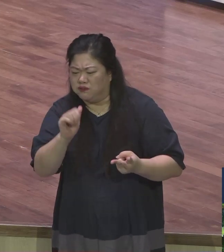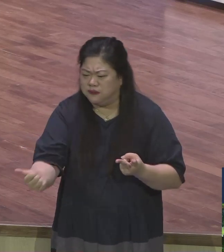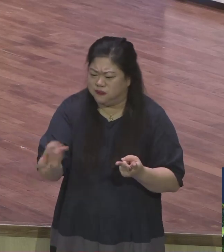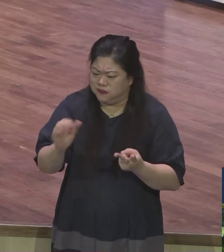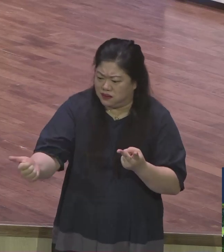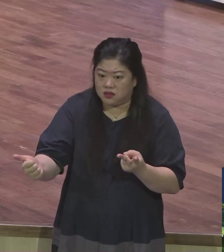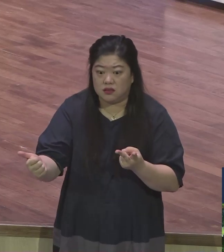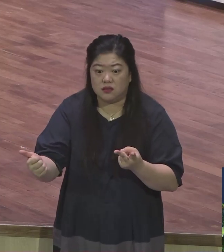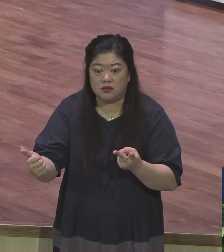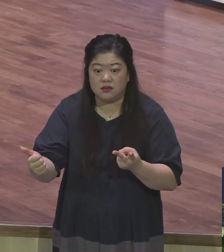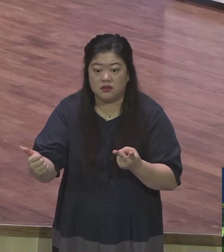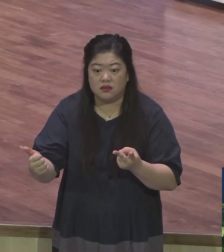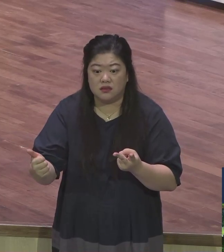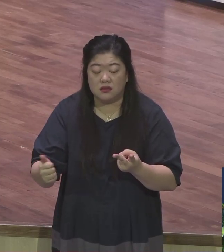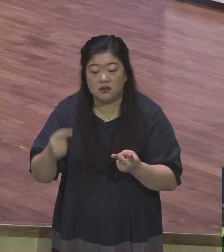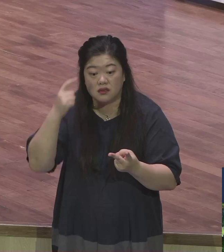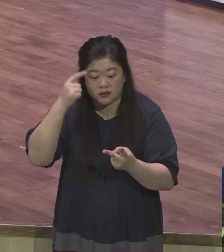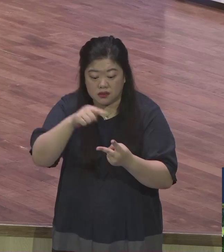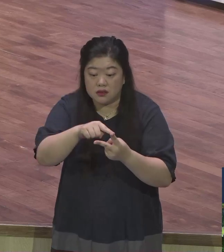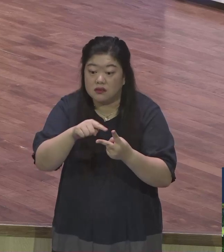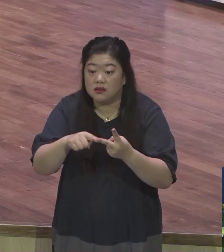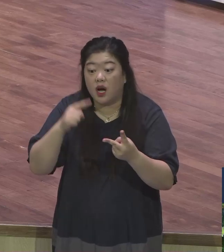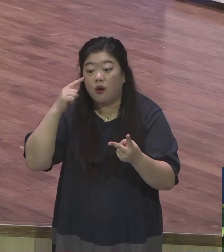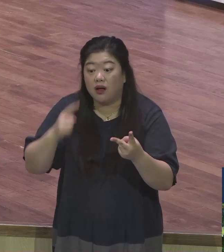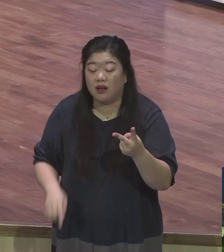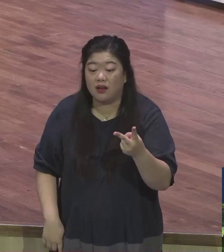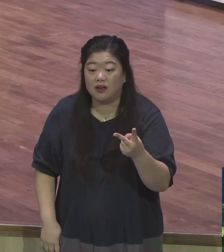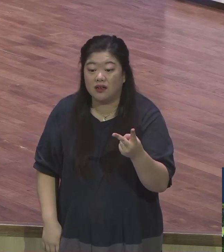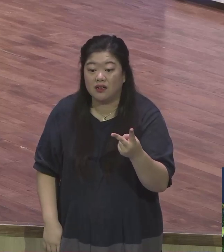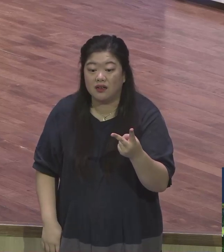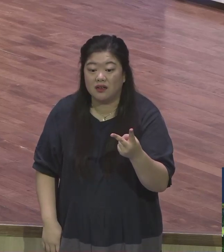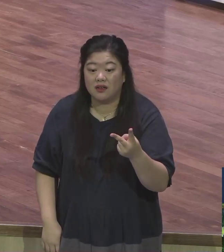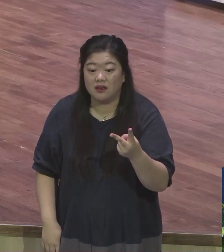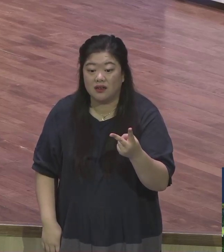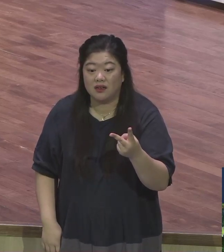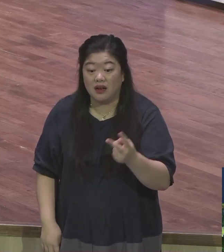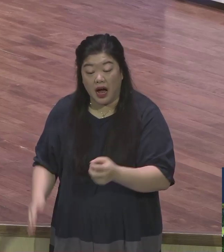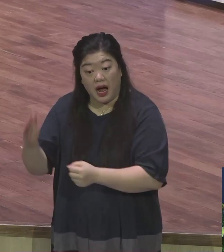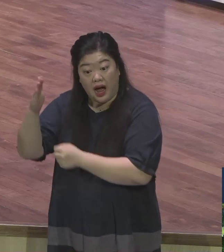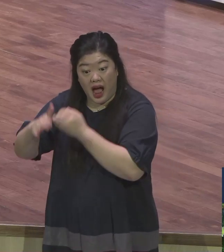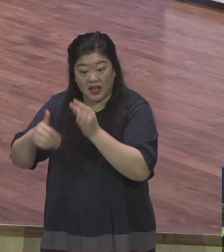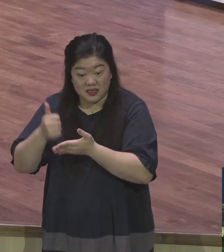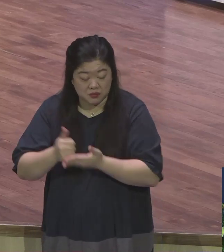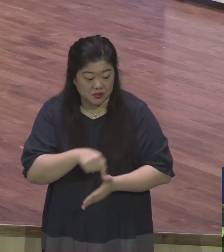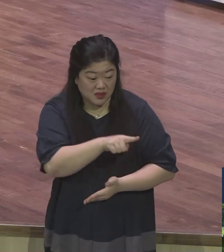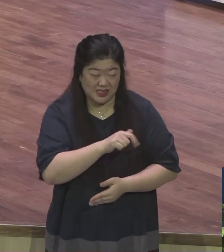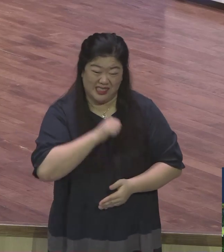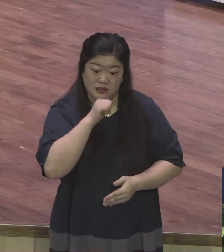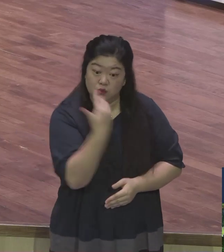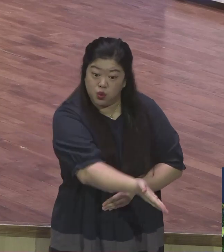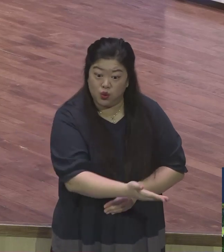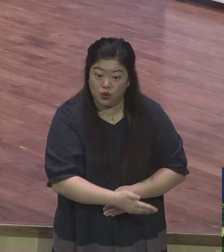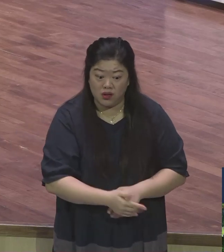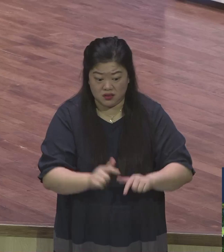모든 것 힘이 크게 많습니까? 그게 사람의 모습입니까? 사람 모습 아니에요.